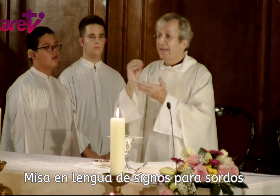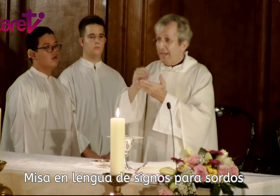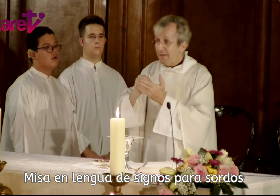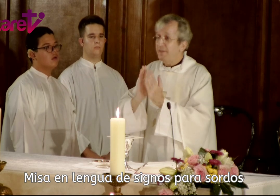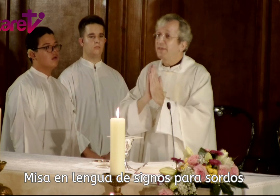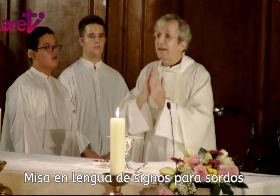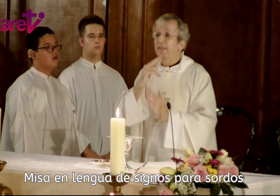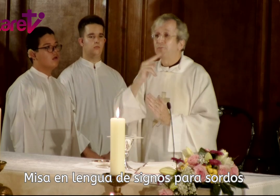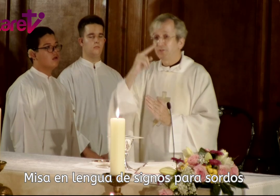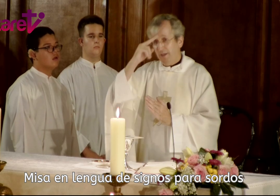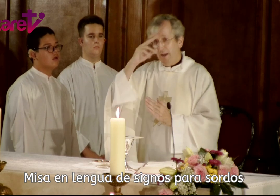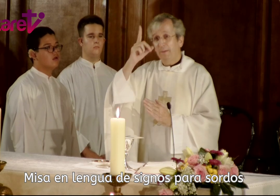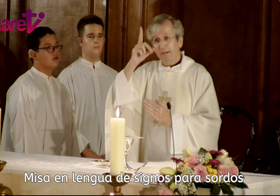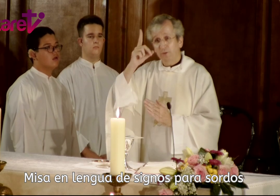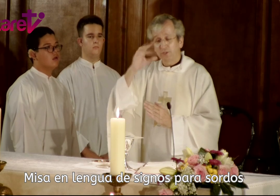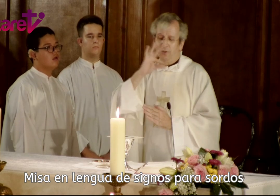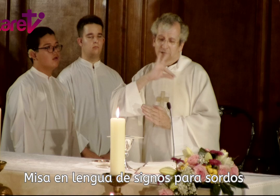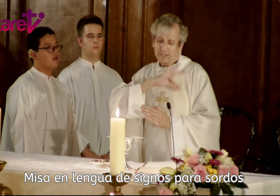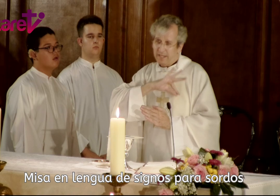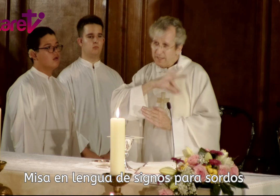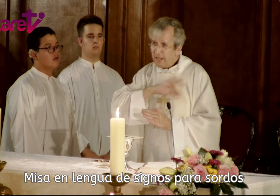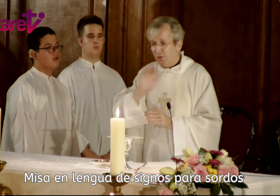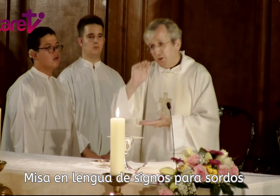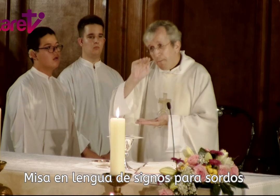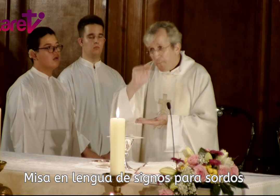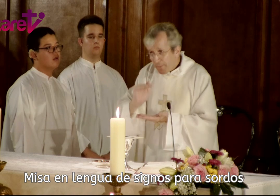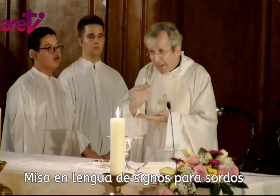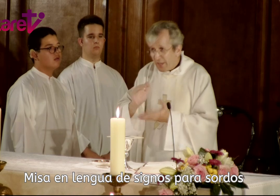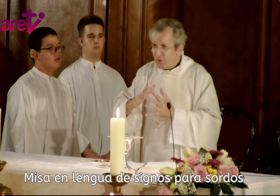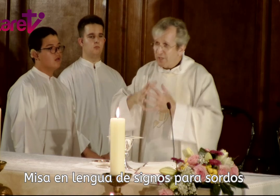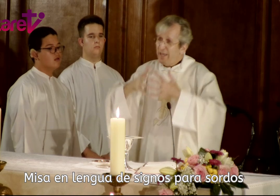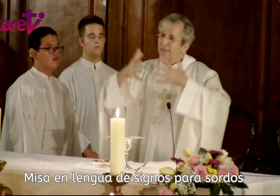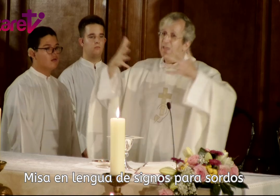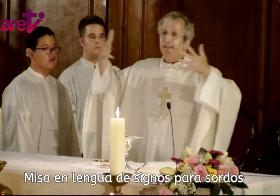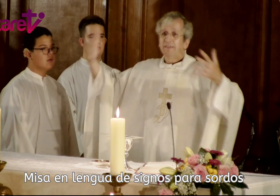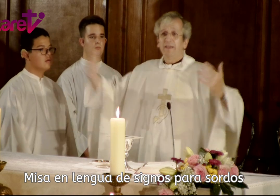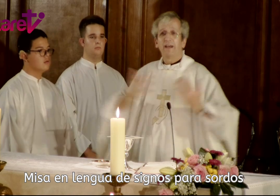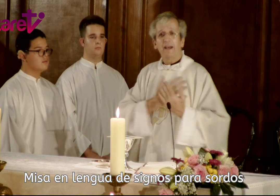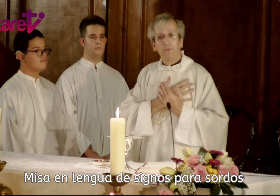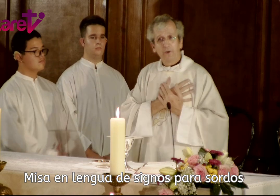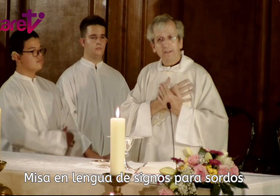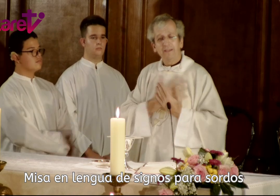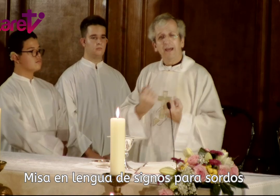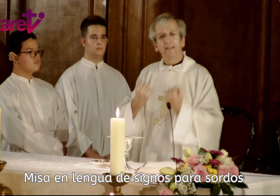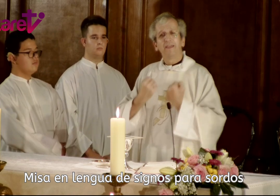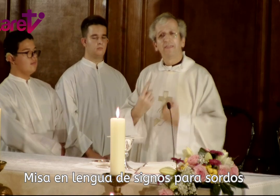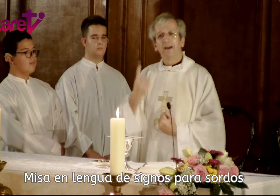cada vez que rezamos el Padre Nuestro, sentirnos muy pequeños delante del gran amor y de la grandeza de